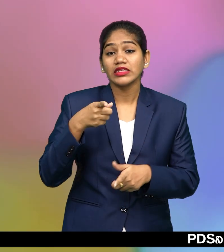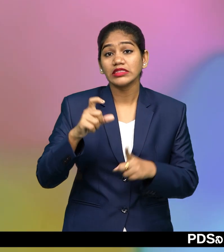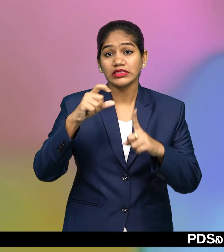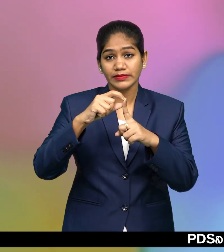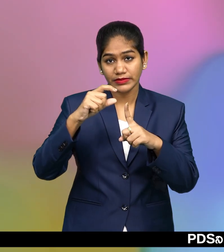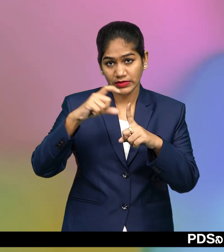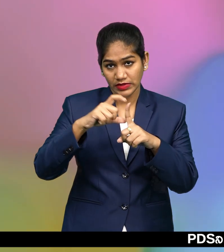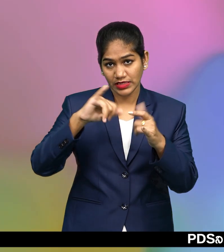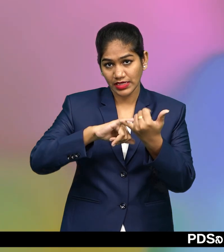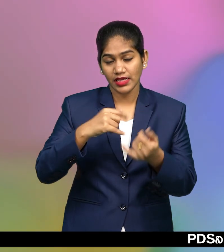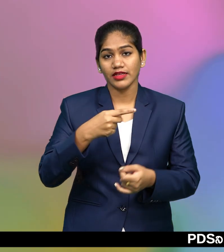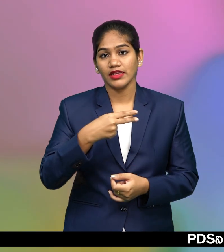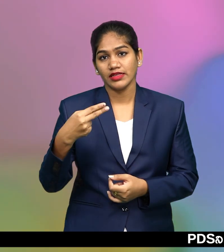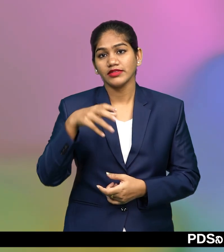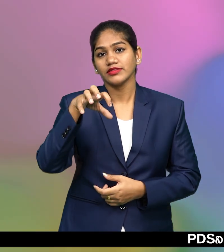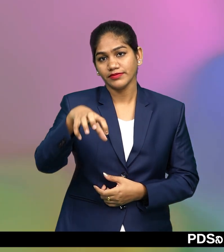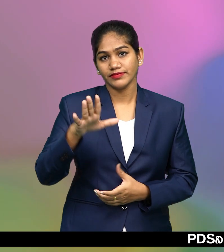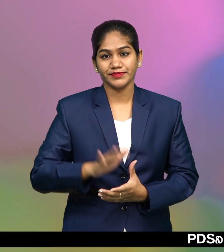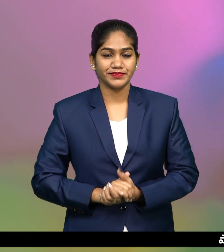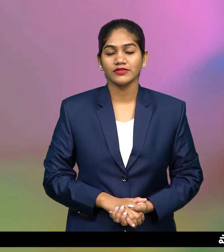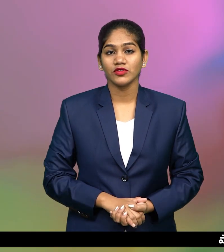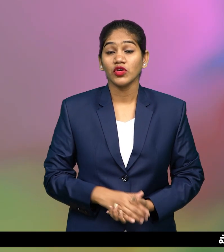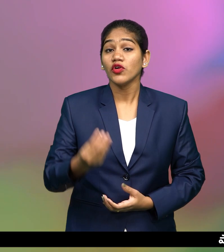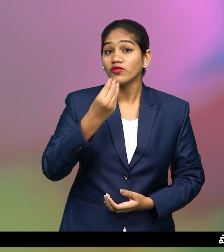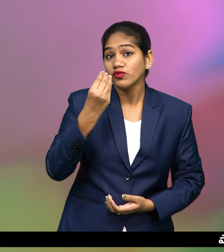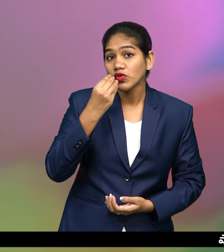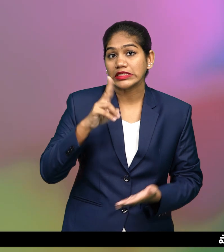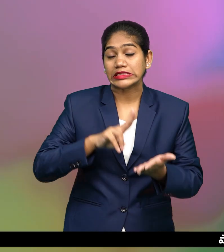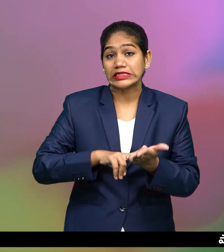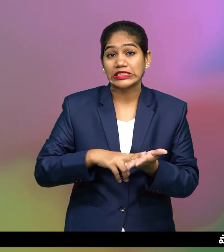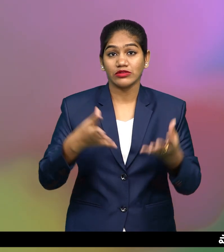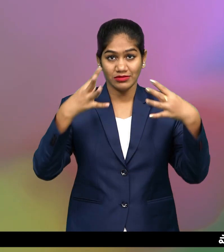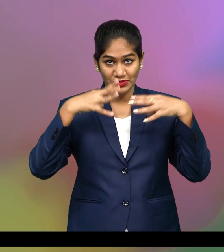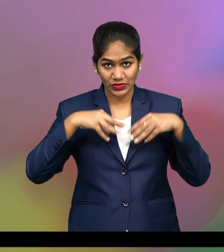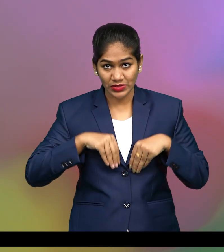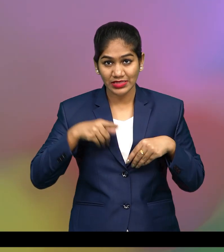పీడీఎస్ని సేకరించి నిర్వహిస్తుంది. పోషకాహార స్థితి.